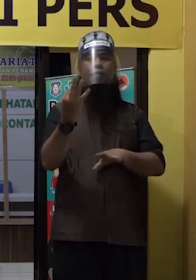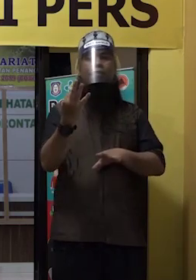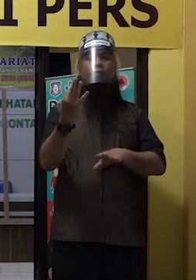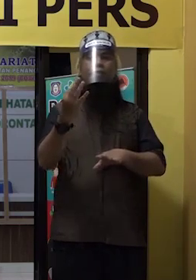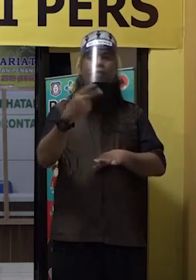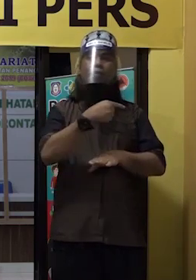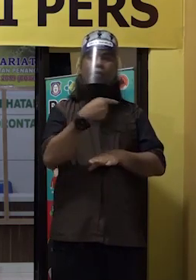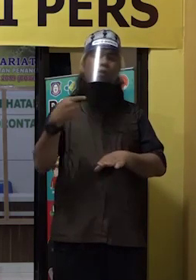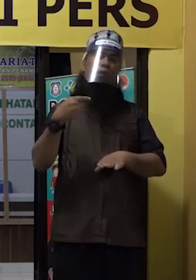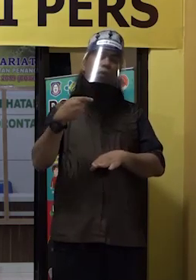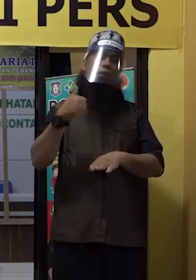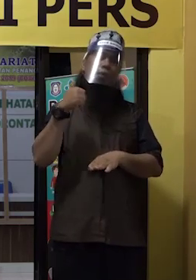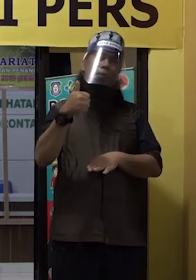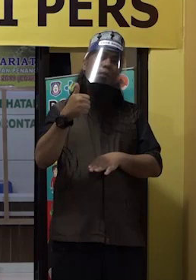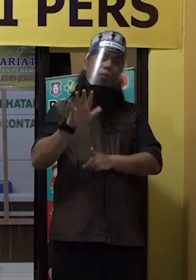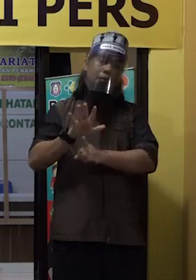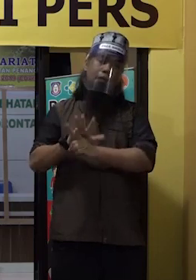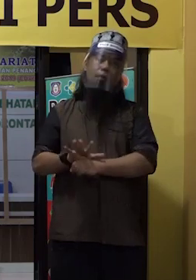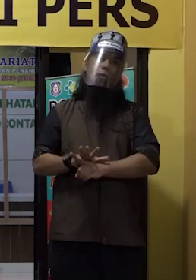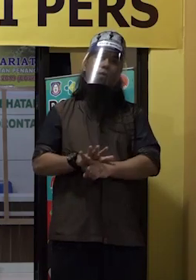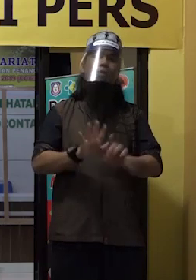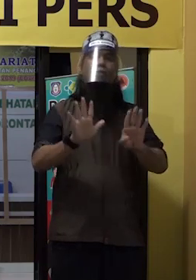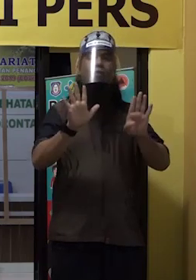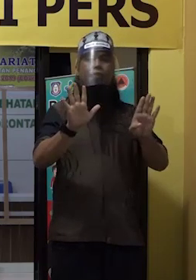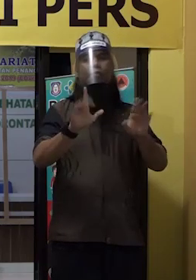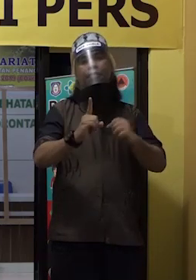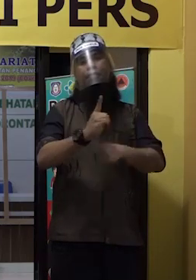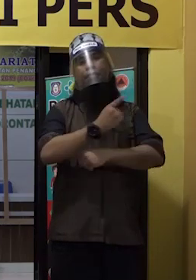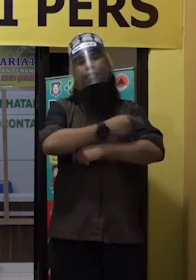PCR-nya negatif, dirawat selama 9 hari.